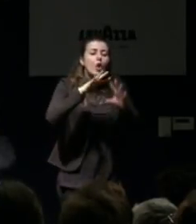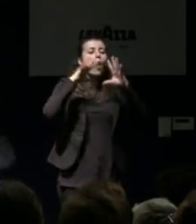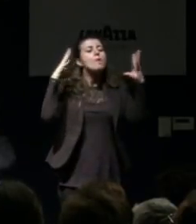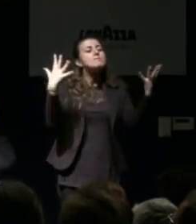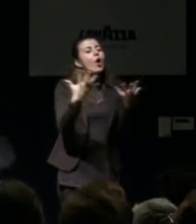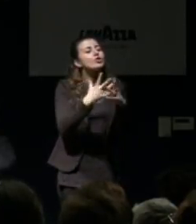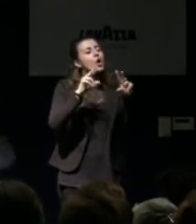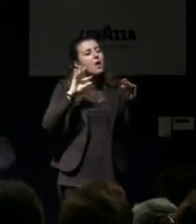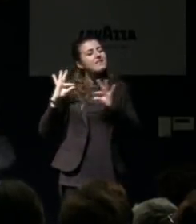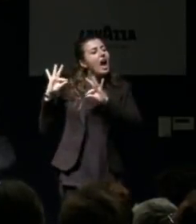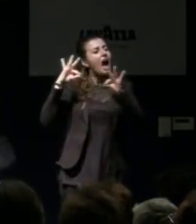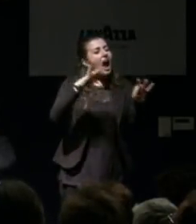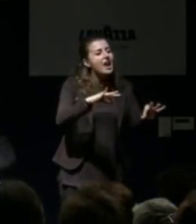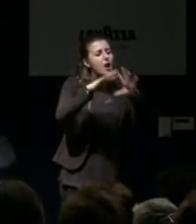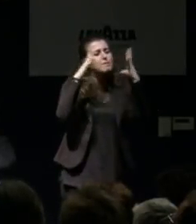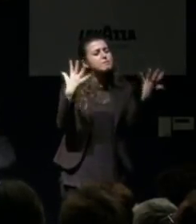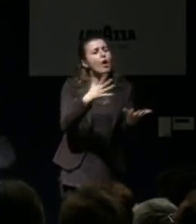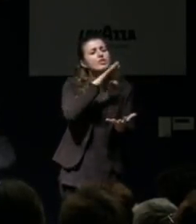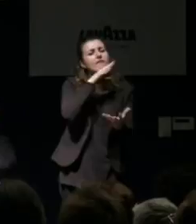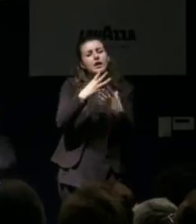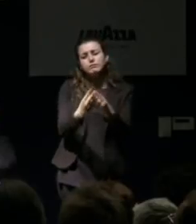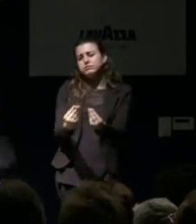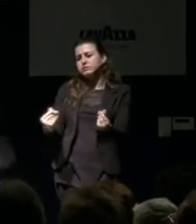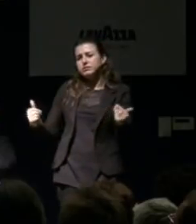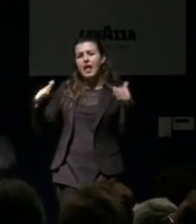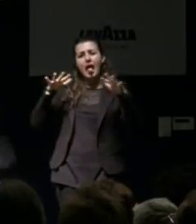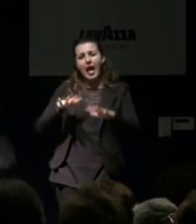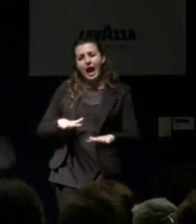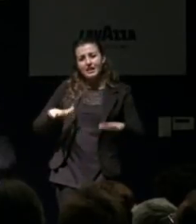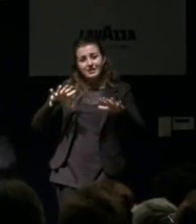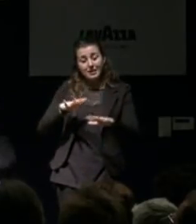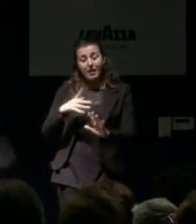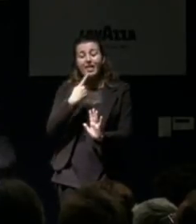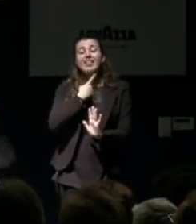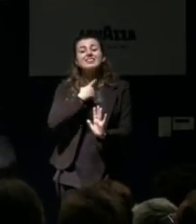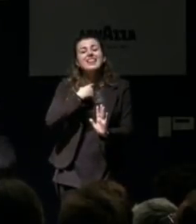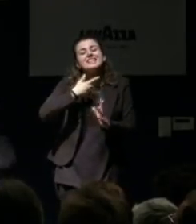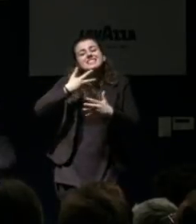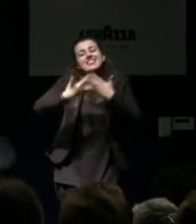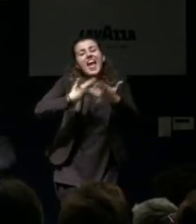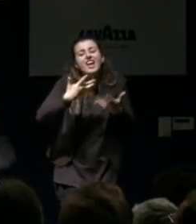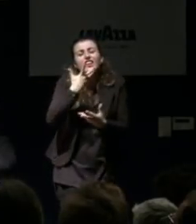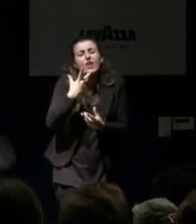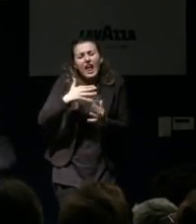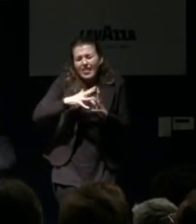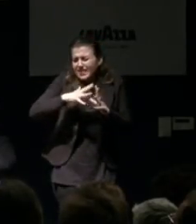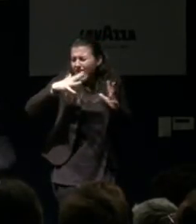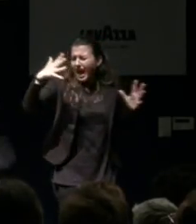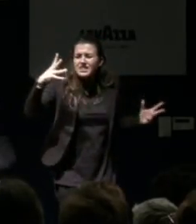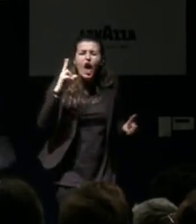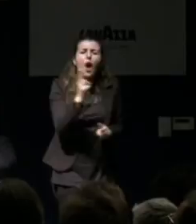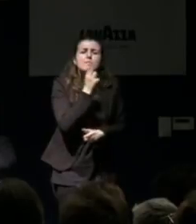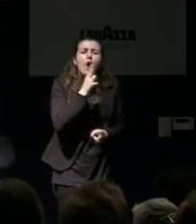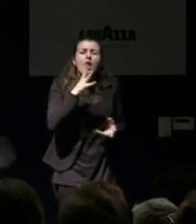venire mentre quello vecchio scompare lentamente il desiderio cresce la foga diviene innocente e i morti